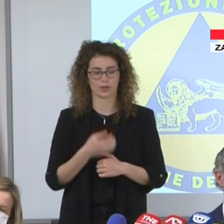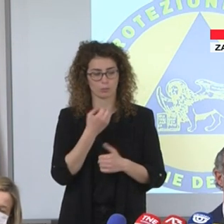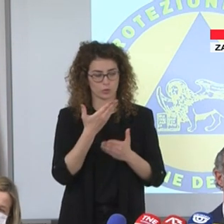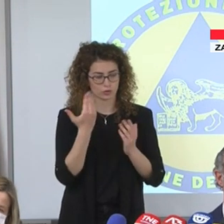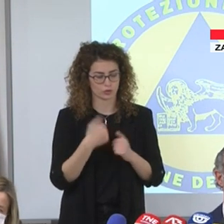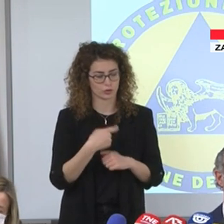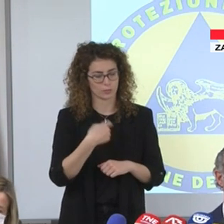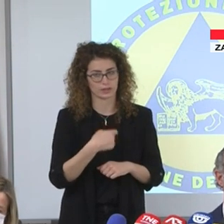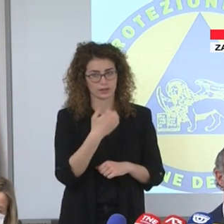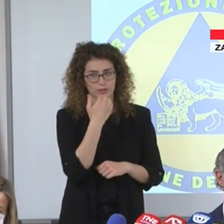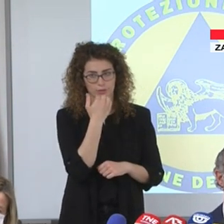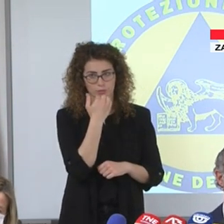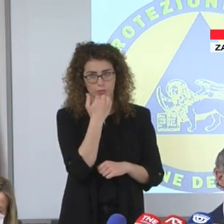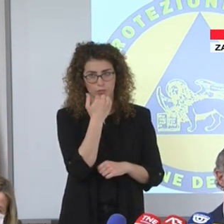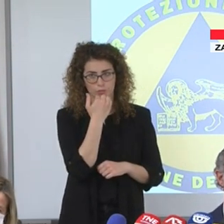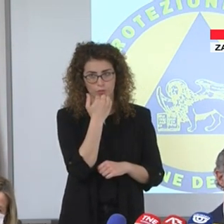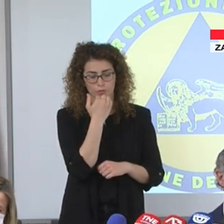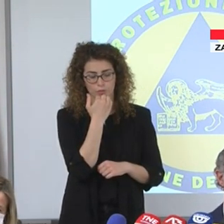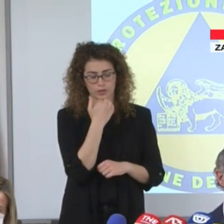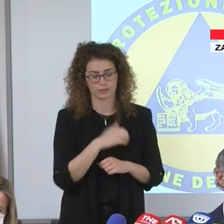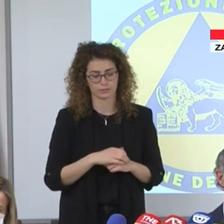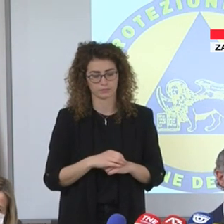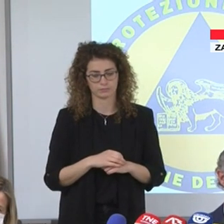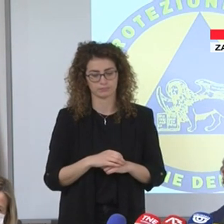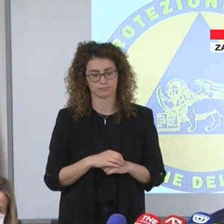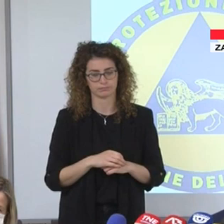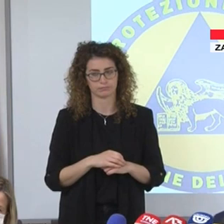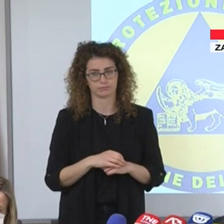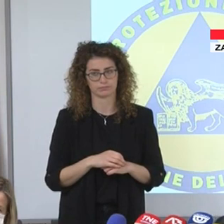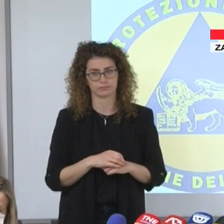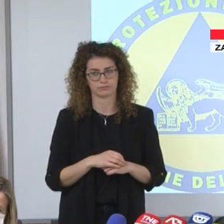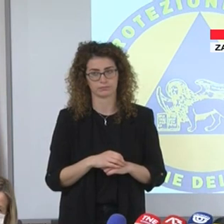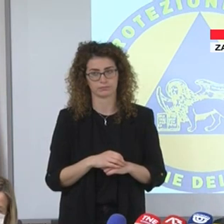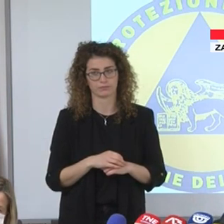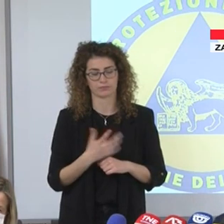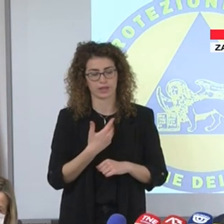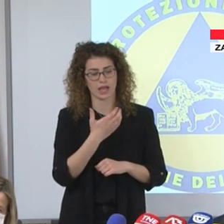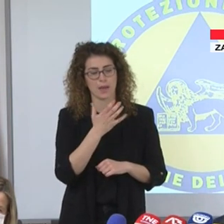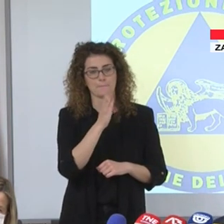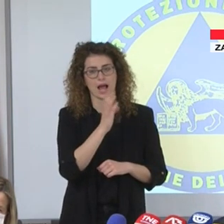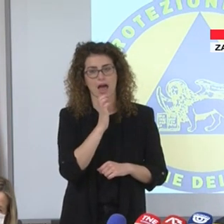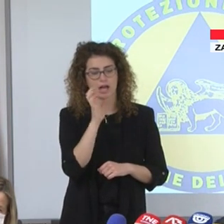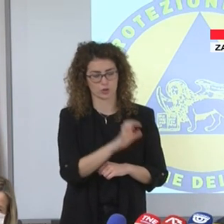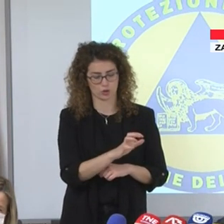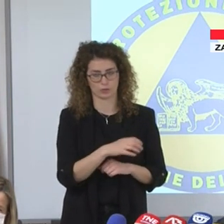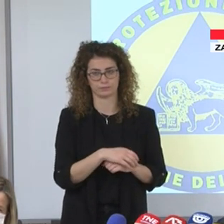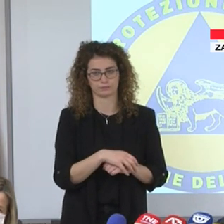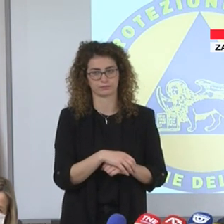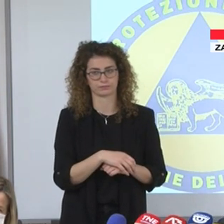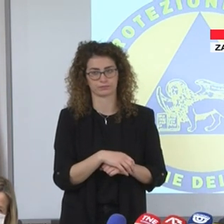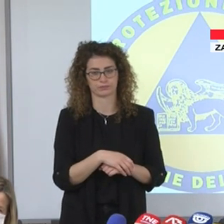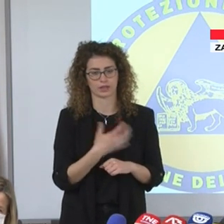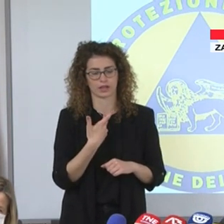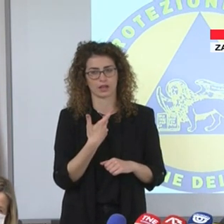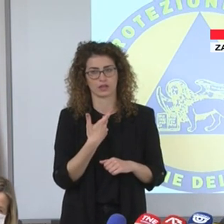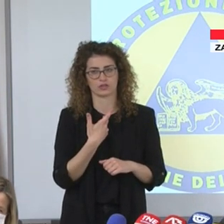Buongiorno. Presidente, scusi, una curiosità a questo punto legata alla denuncia che ha fatto Balasso, ma quante denunce